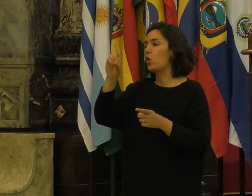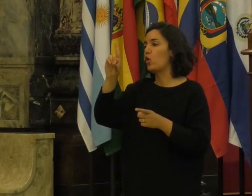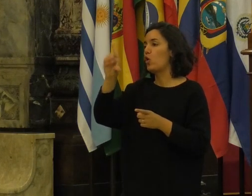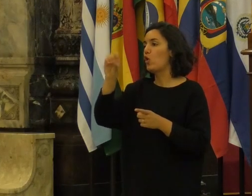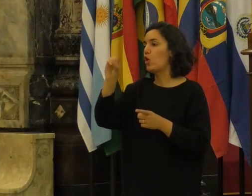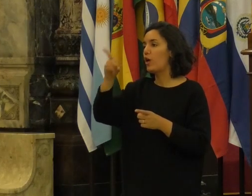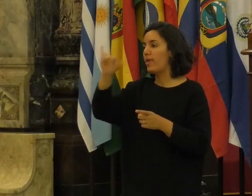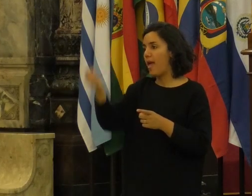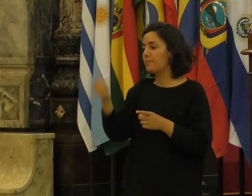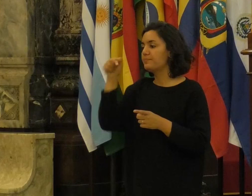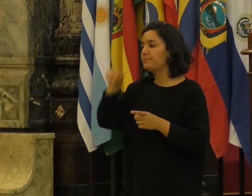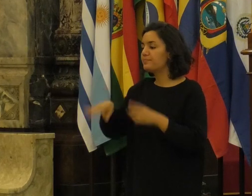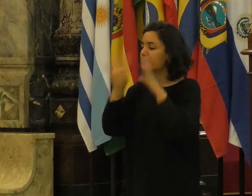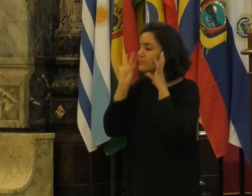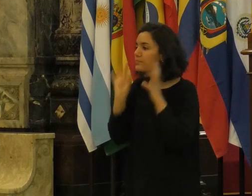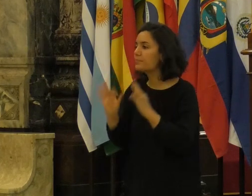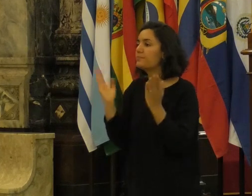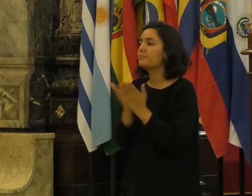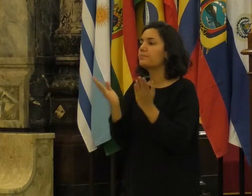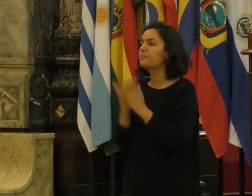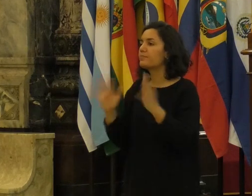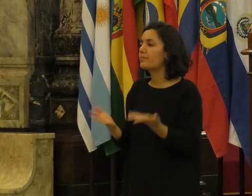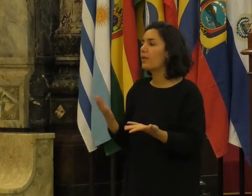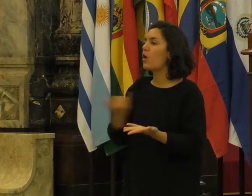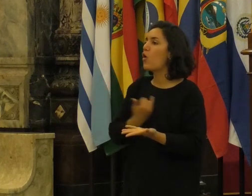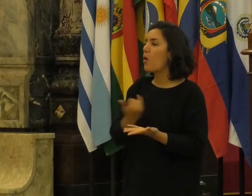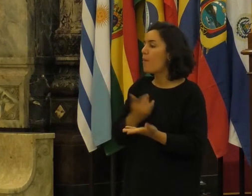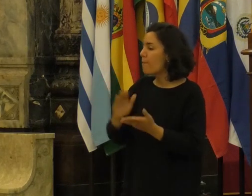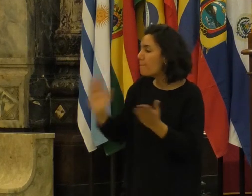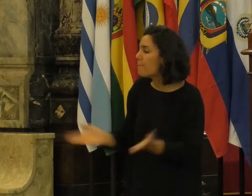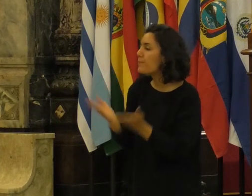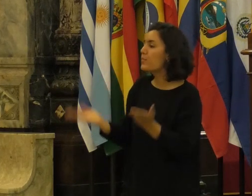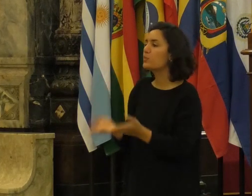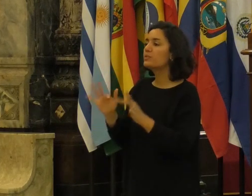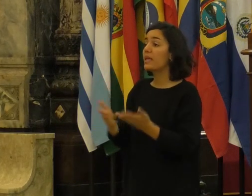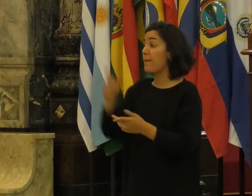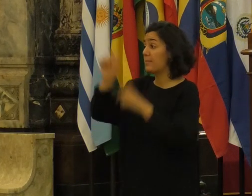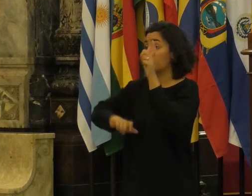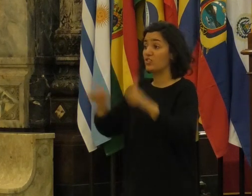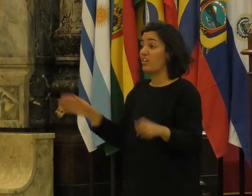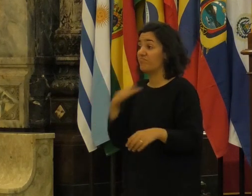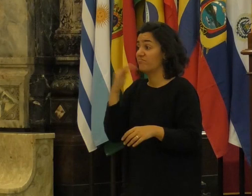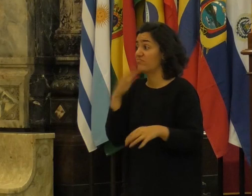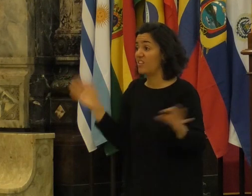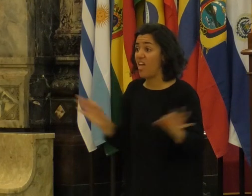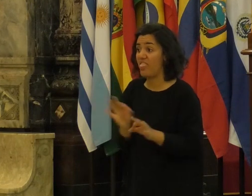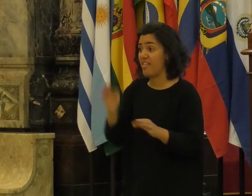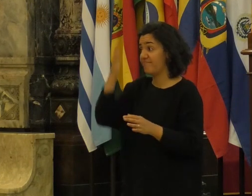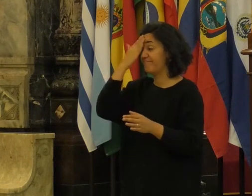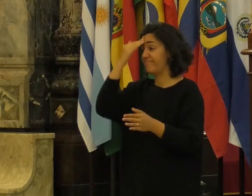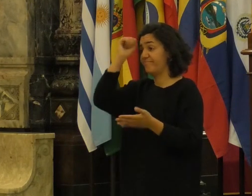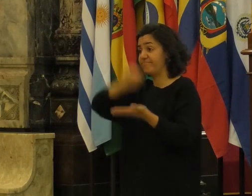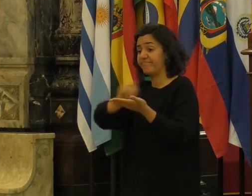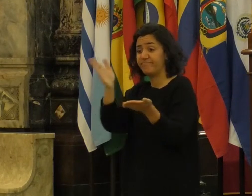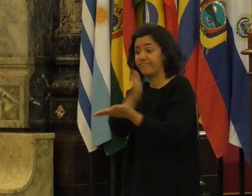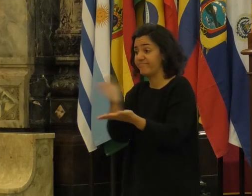Proctor, que se dedica a estudiar cómo se produce la ignorancia. Cuando sé dogmático, no sé científico,